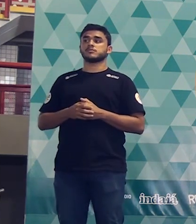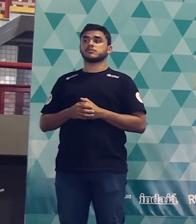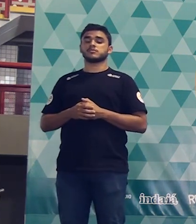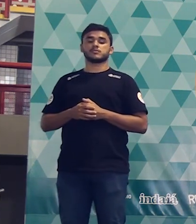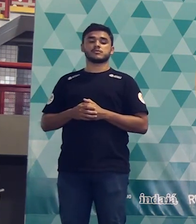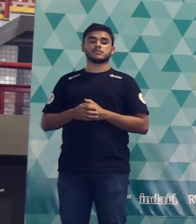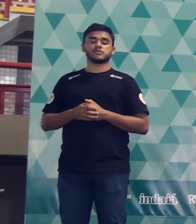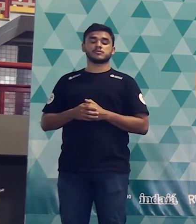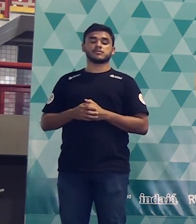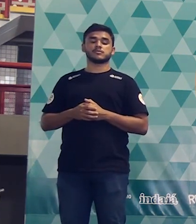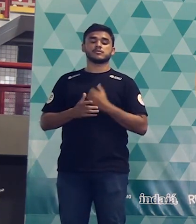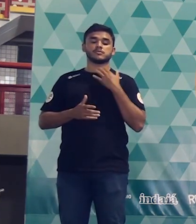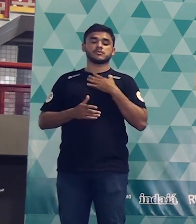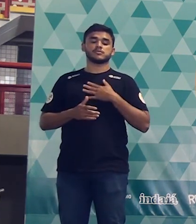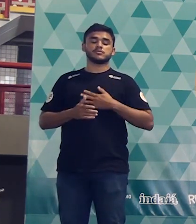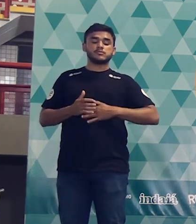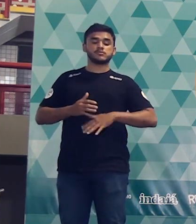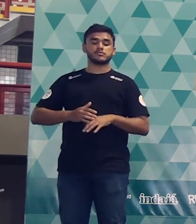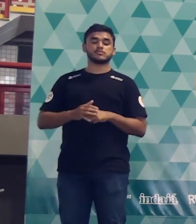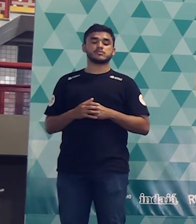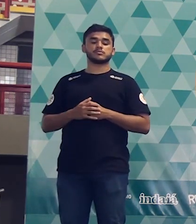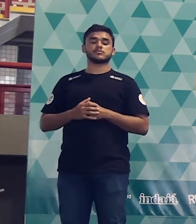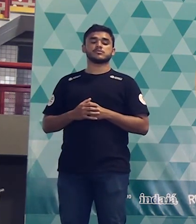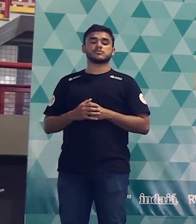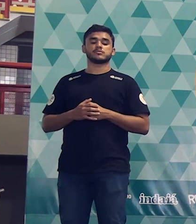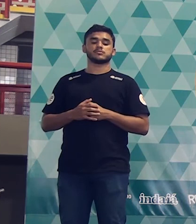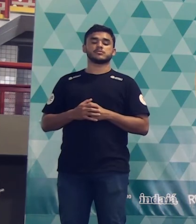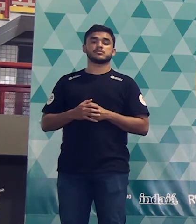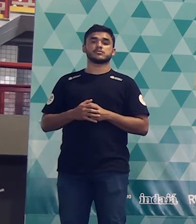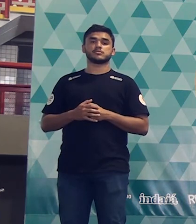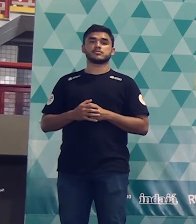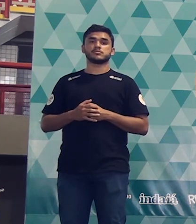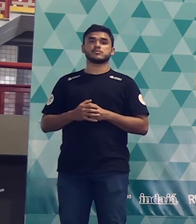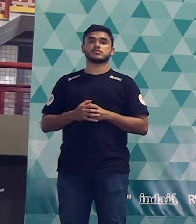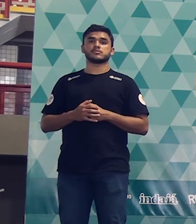Em seguida a gente finaliza com esse último ponto aqui. Relação entre texto do Enem.